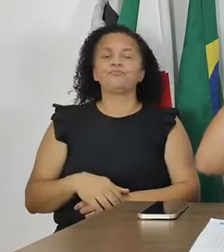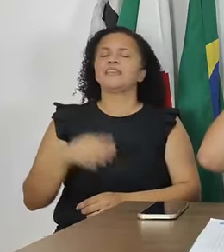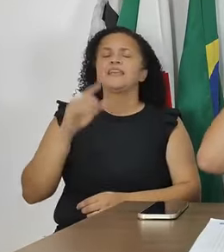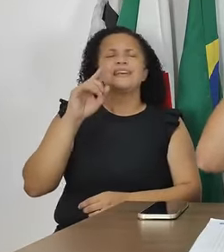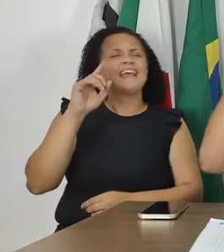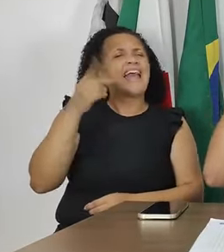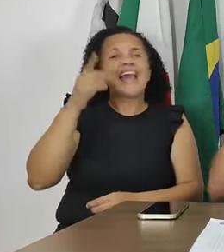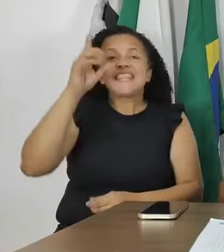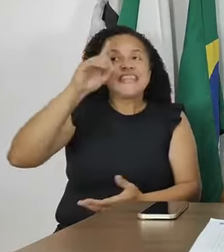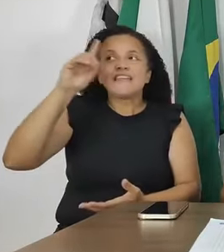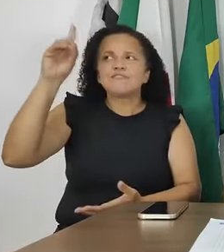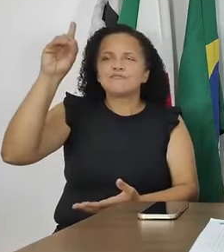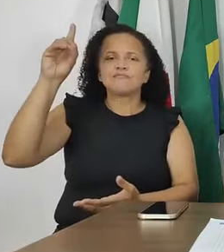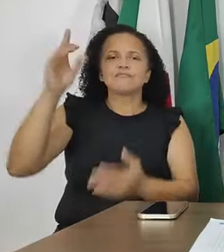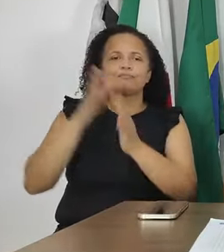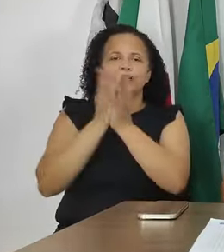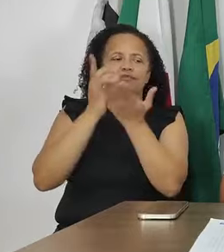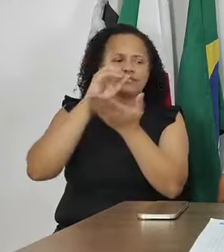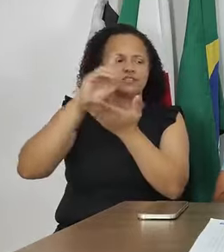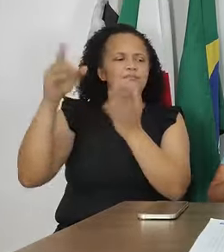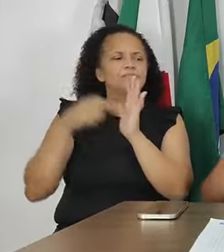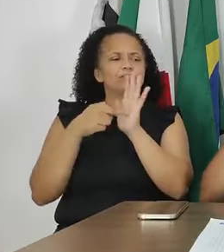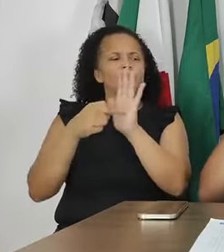Deus. O que a palavra de Deus fala sobre ele?